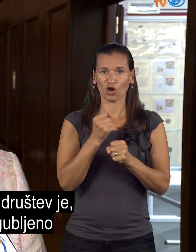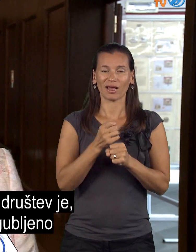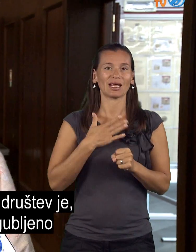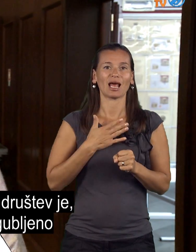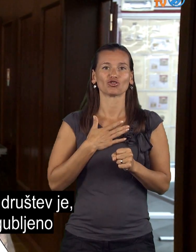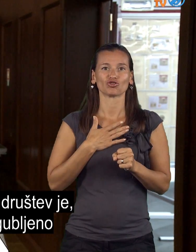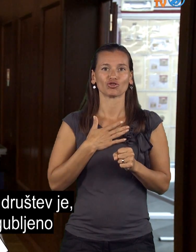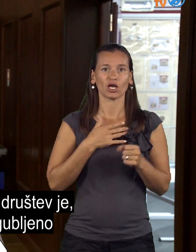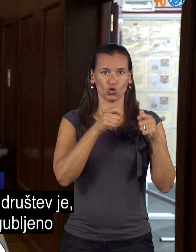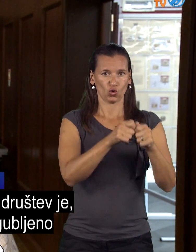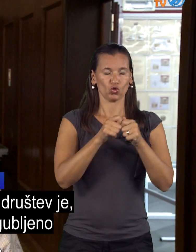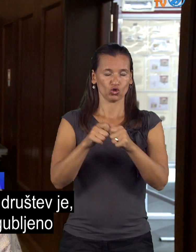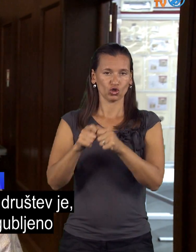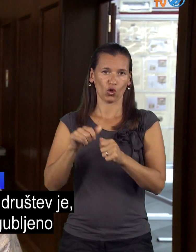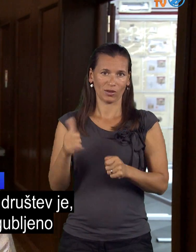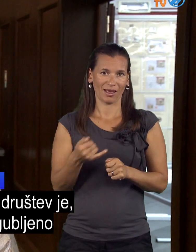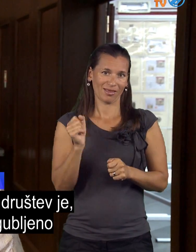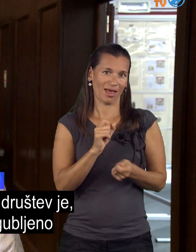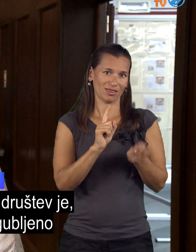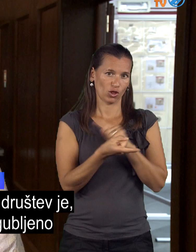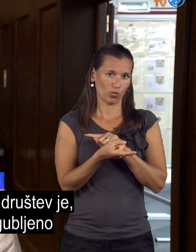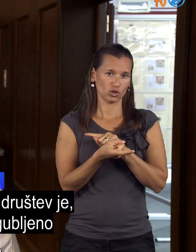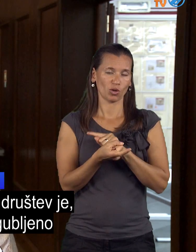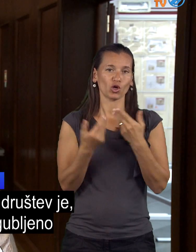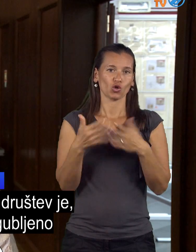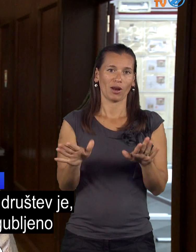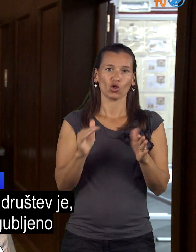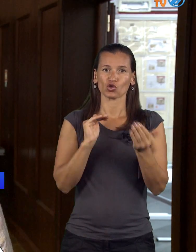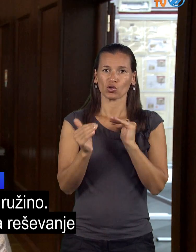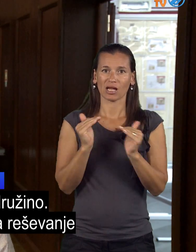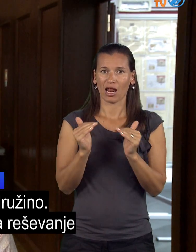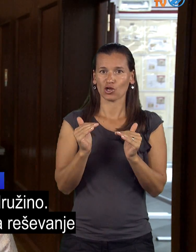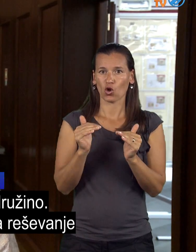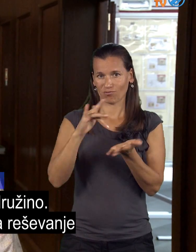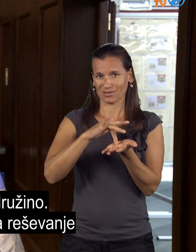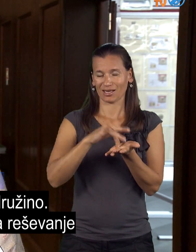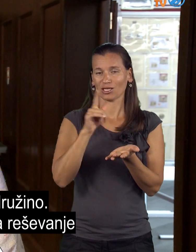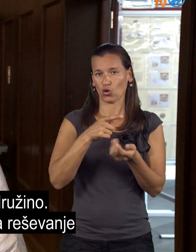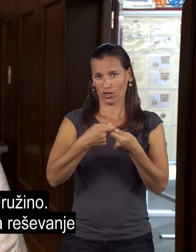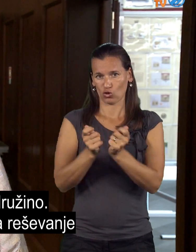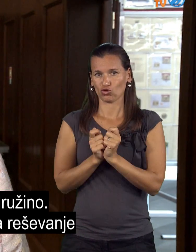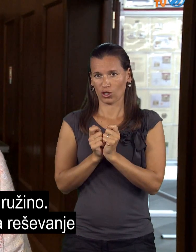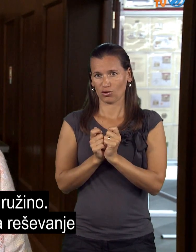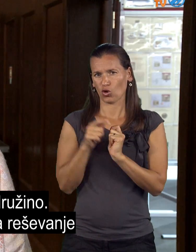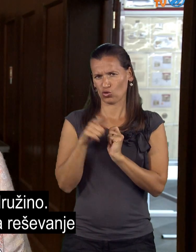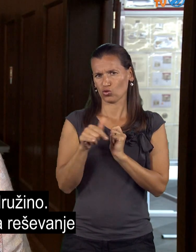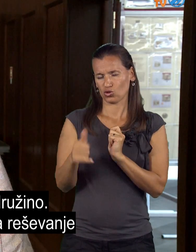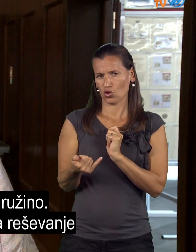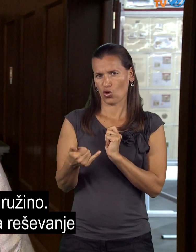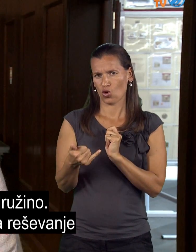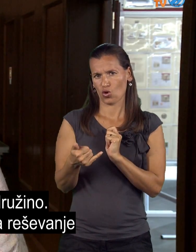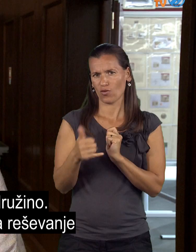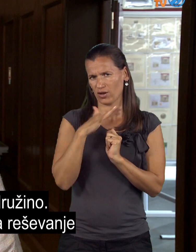Namen delovanja naših društev je, da nadomeščamo izgubljeno socialno sredino in družino. To